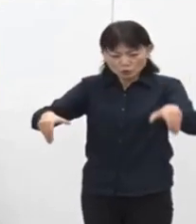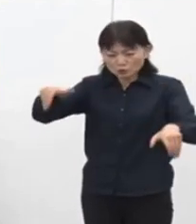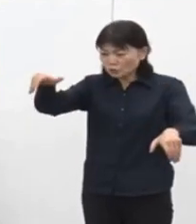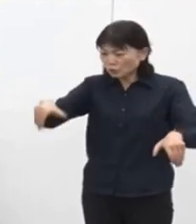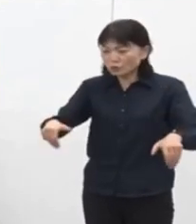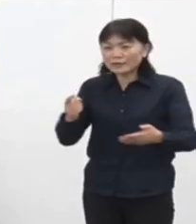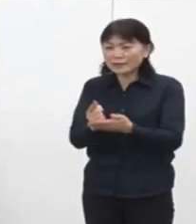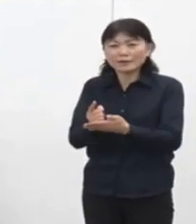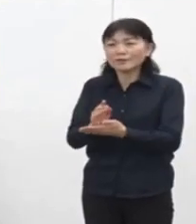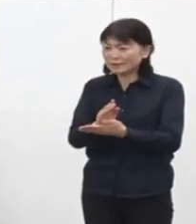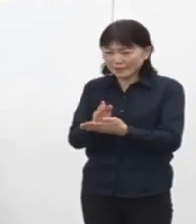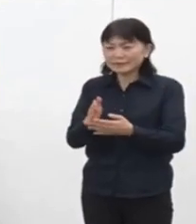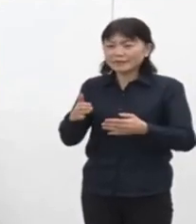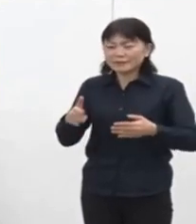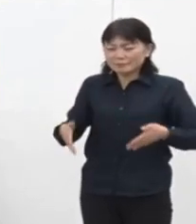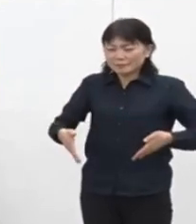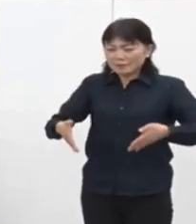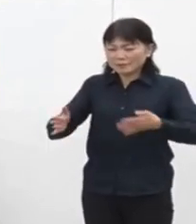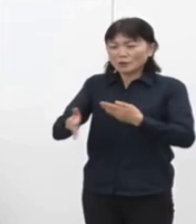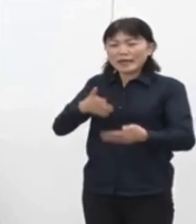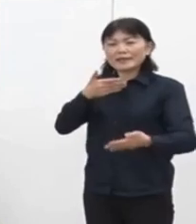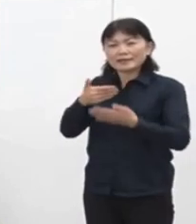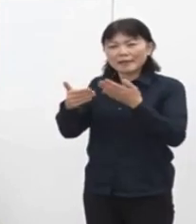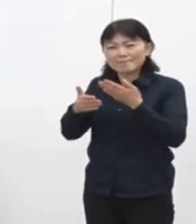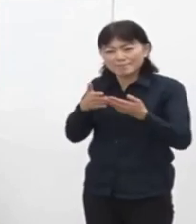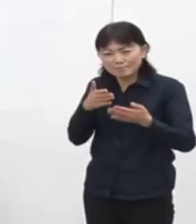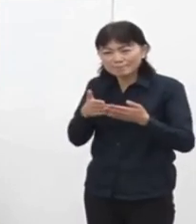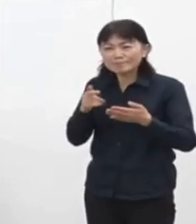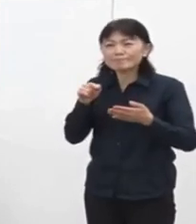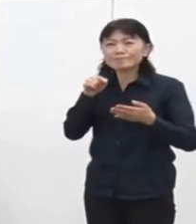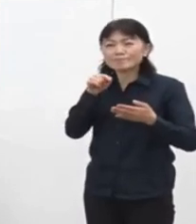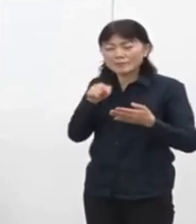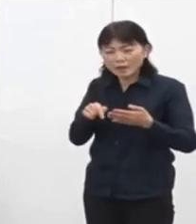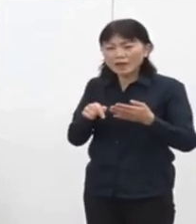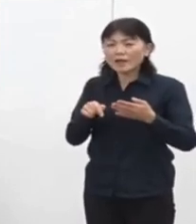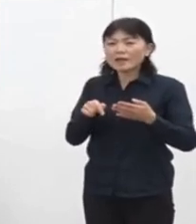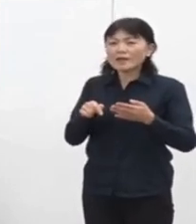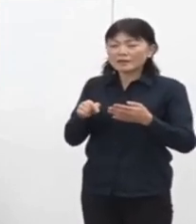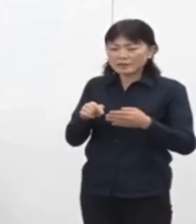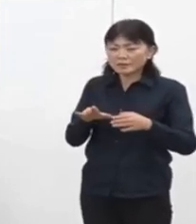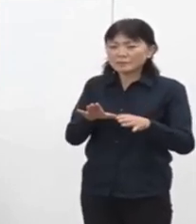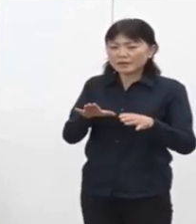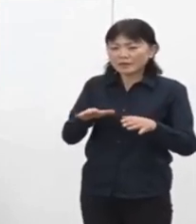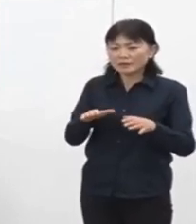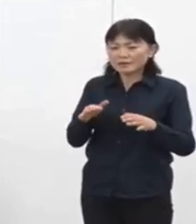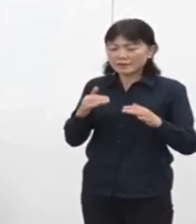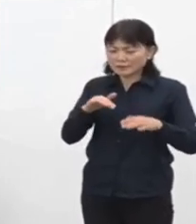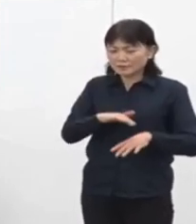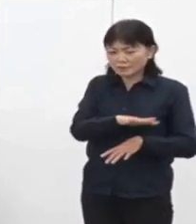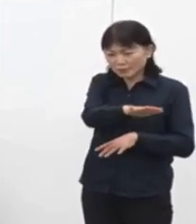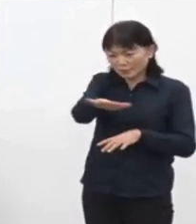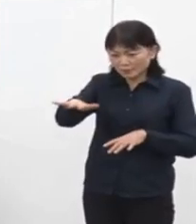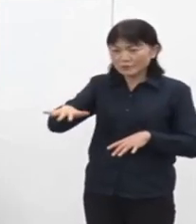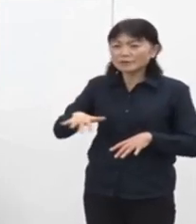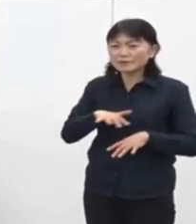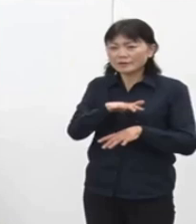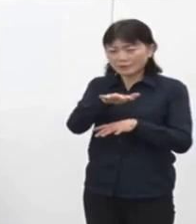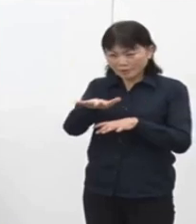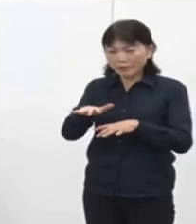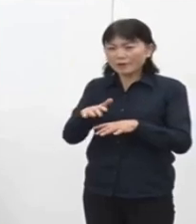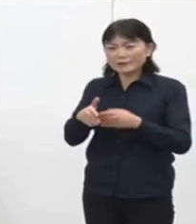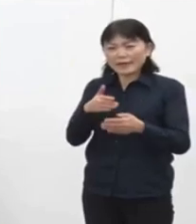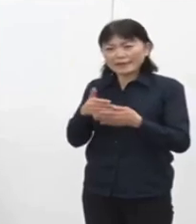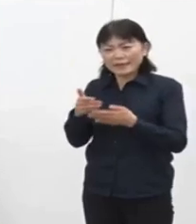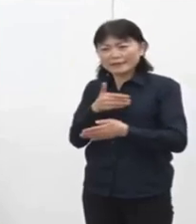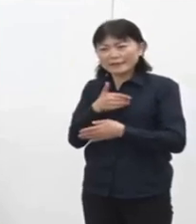体験エキスポとして皆さんに御堂筋や難波広場など新たな魅力を体験していただく機会を設ける予定としております